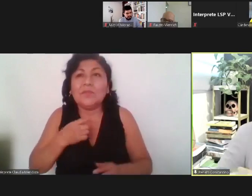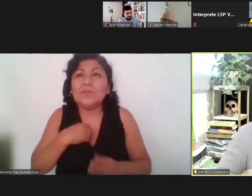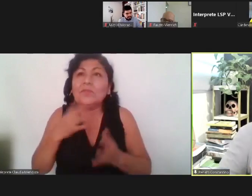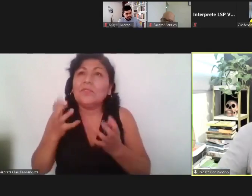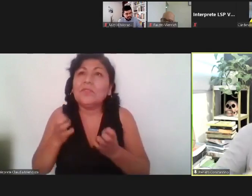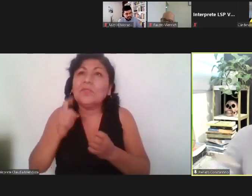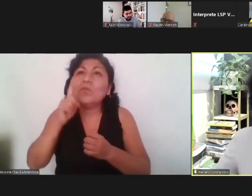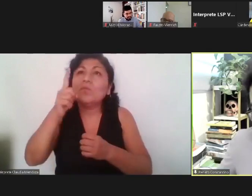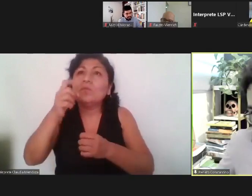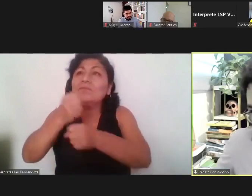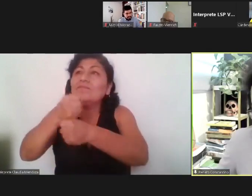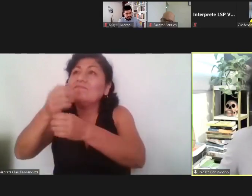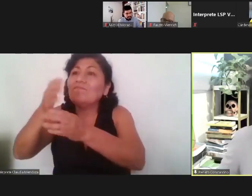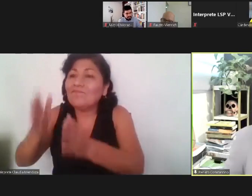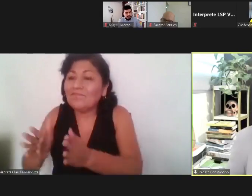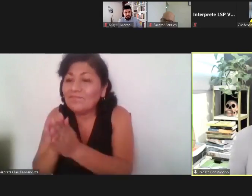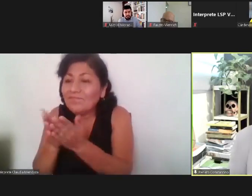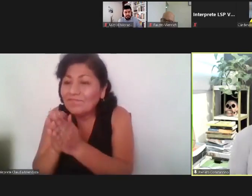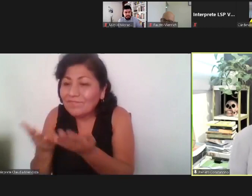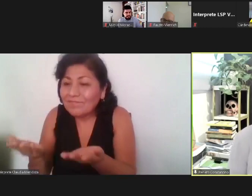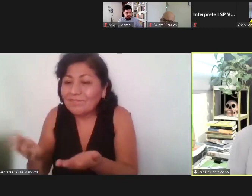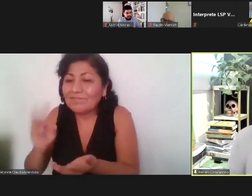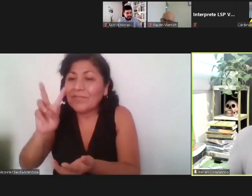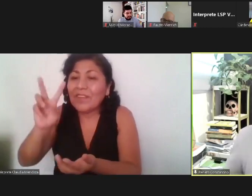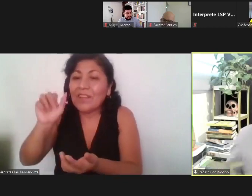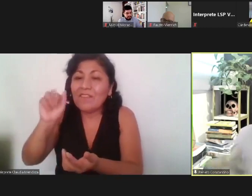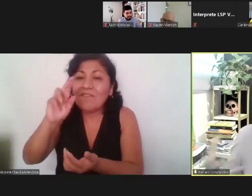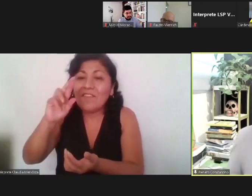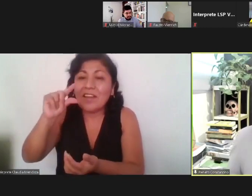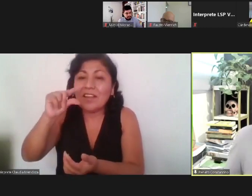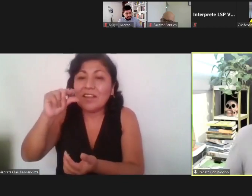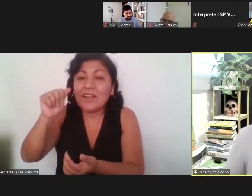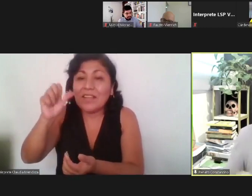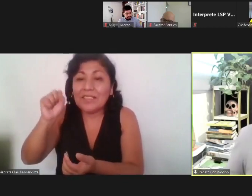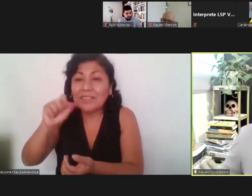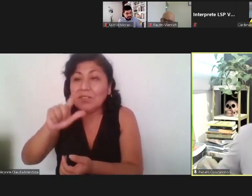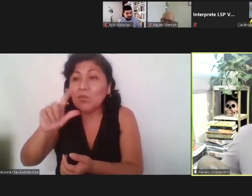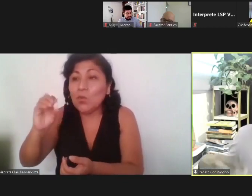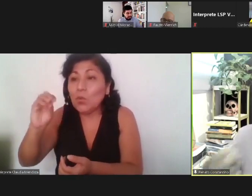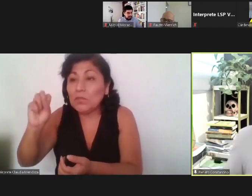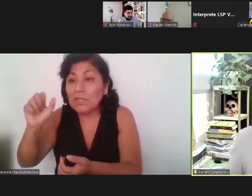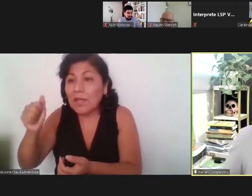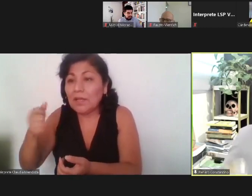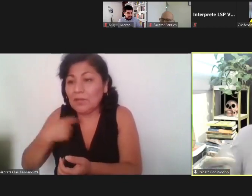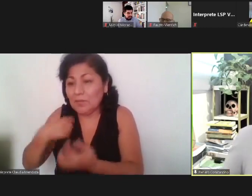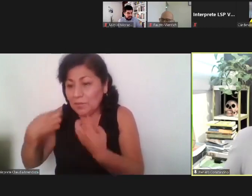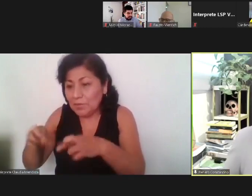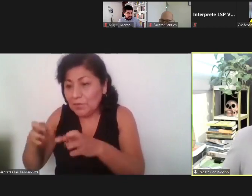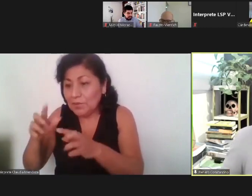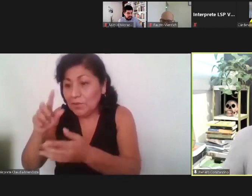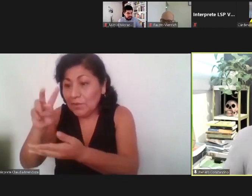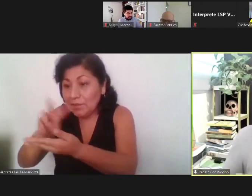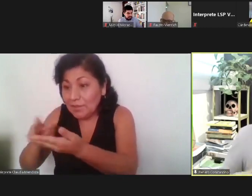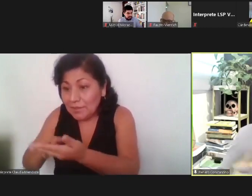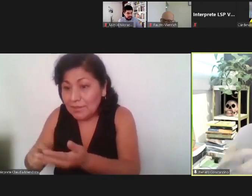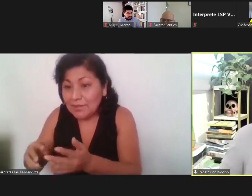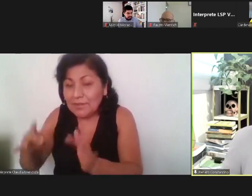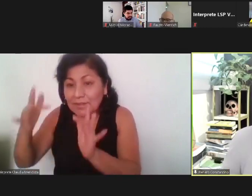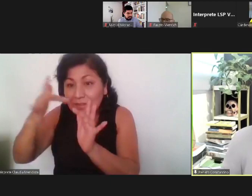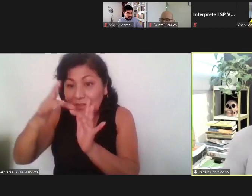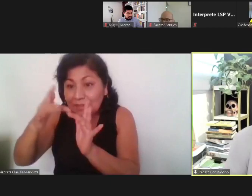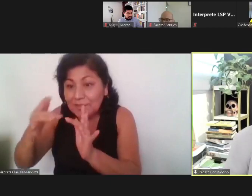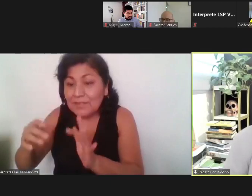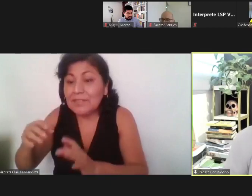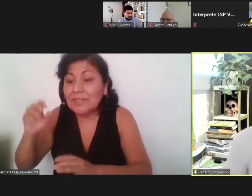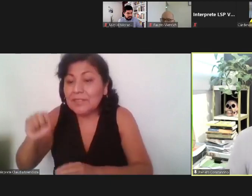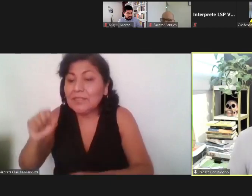quiero leer todo el libro de Vargas Llosa, porque no lo estoy estudiando, lo estoy leyendo porque me interesa, porque me gusta, porque quiero